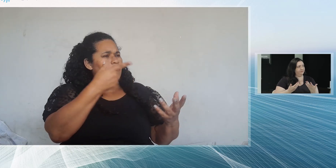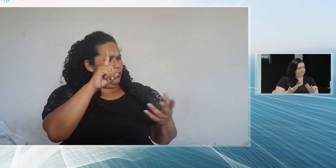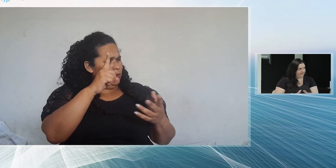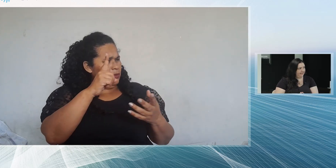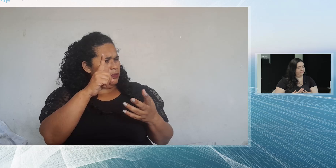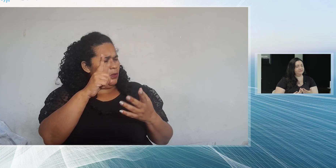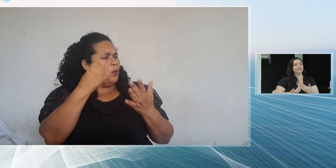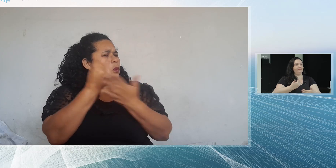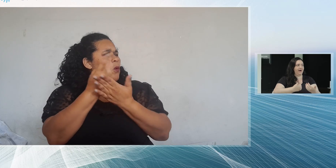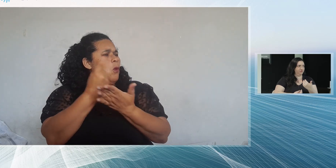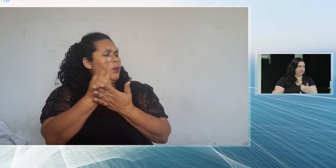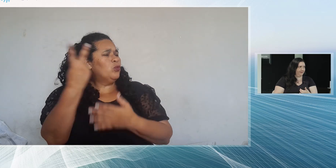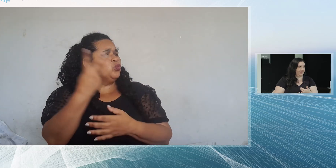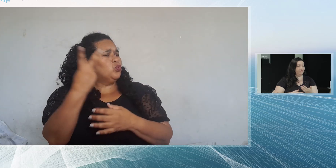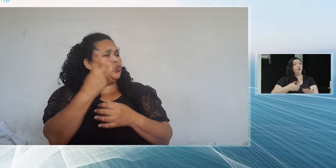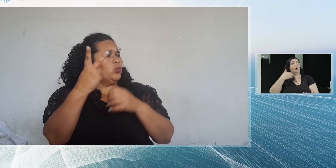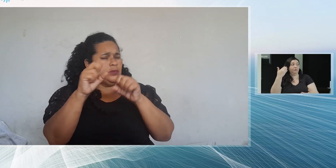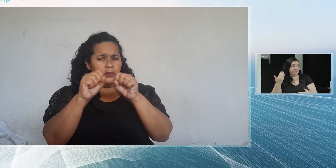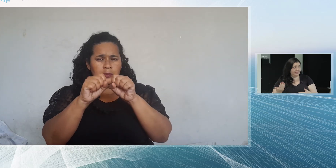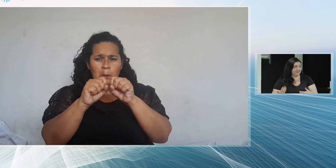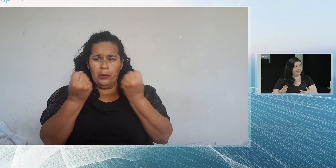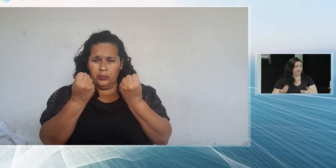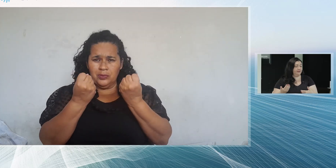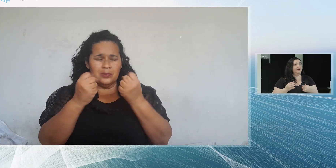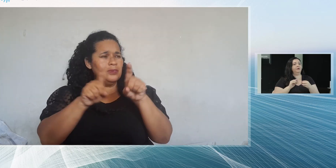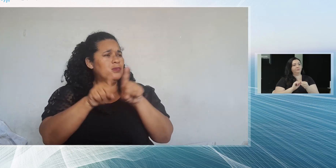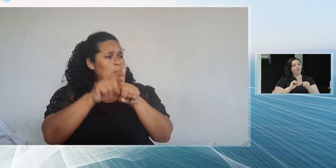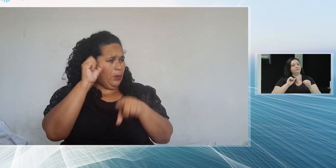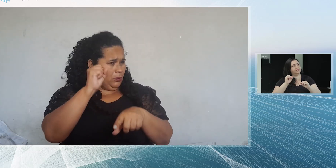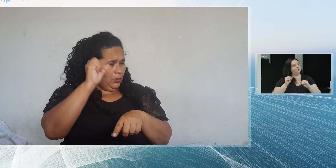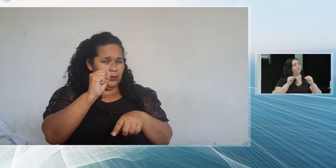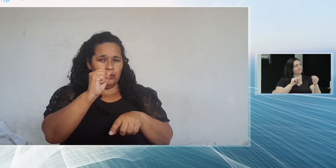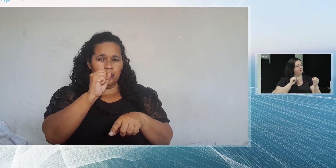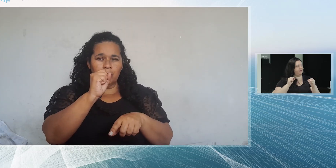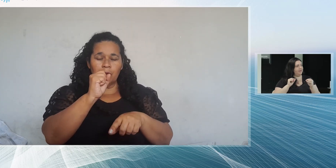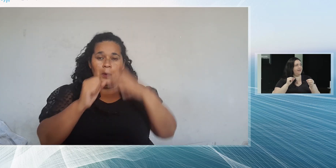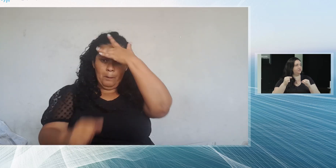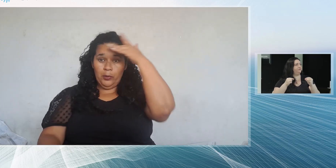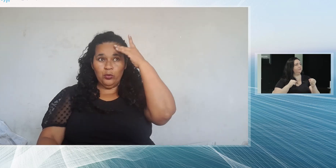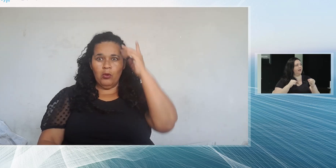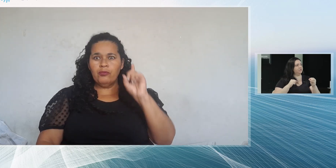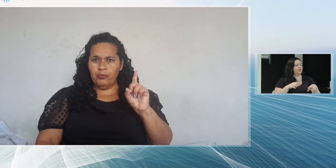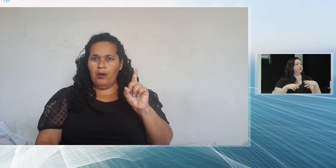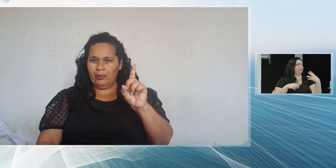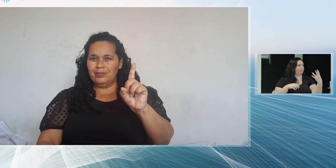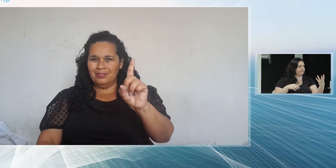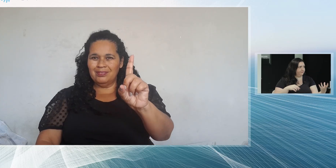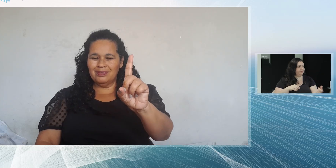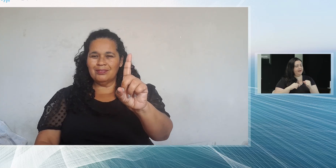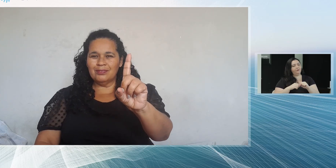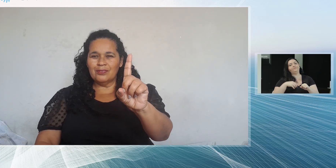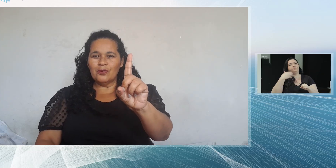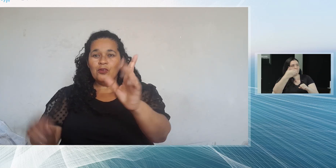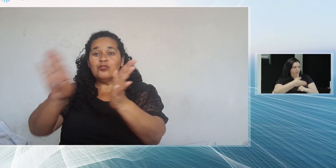se ele está no esperado, se está abaixo do esperado ou se está acima, eu também consigo perceber essa dificuldade de